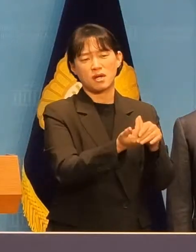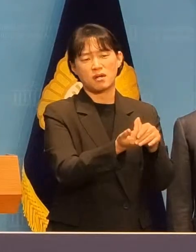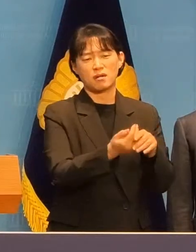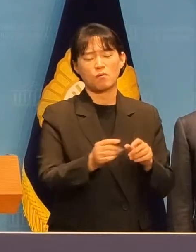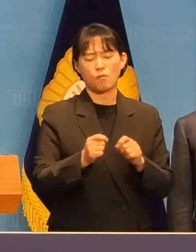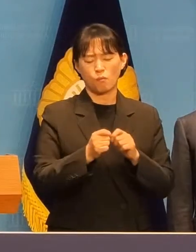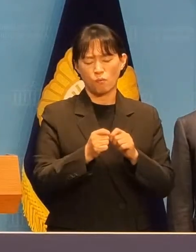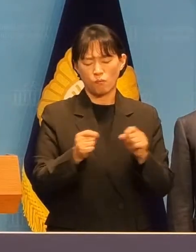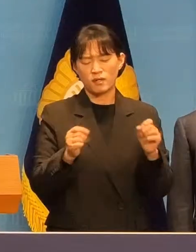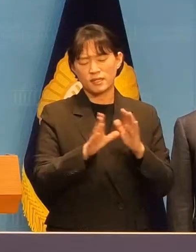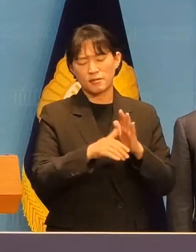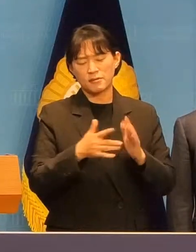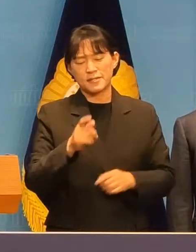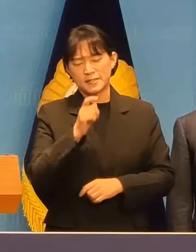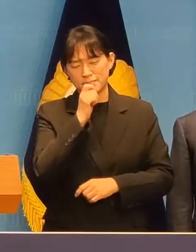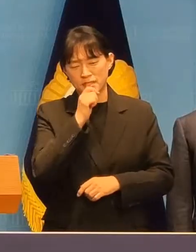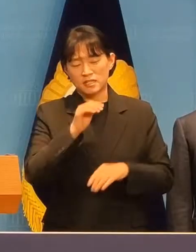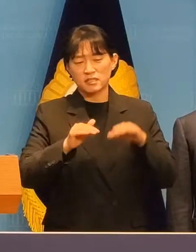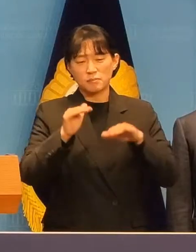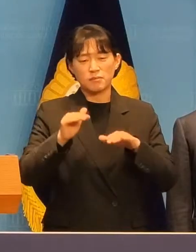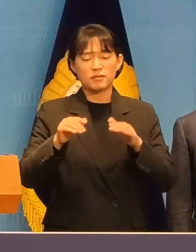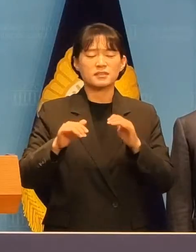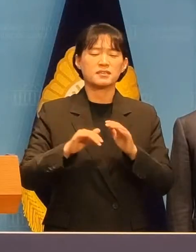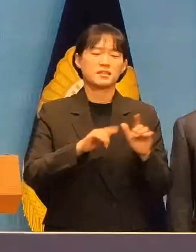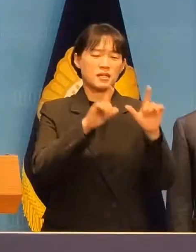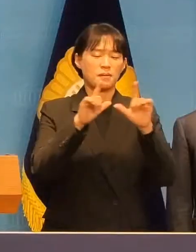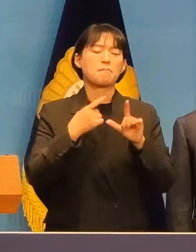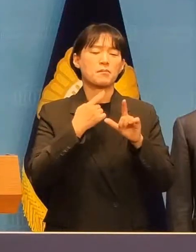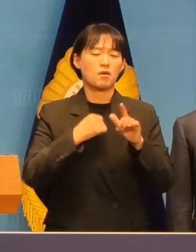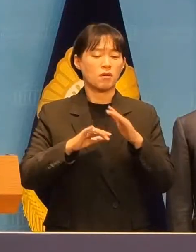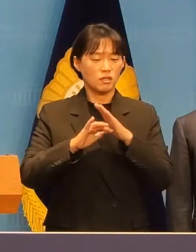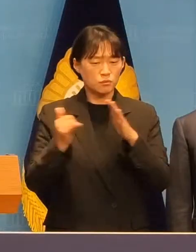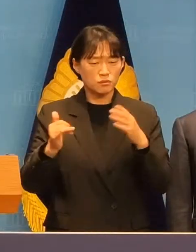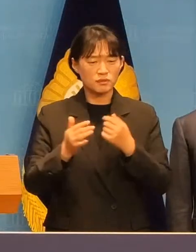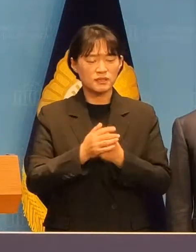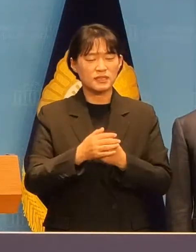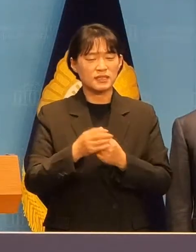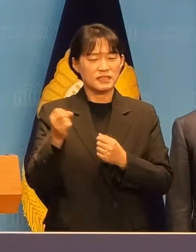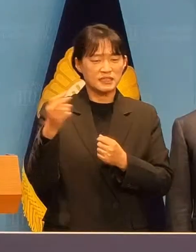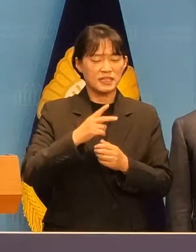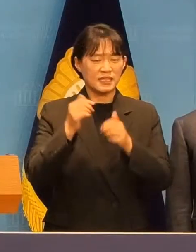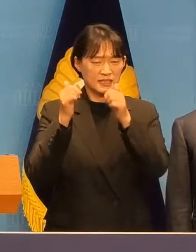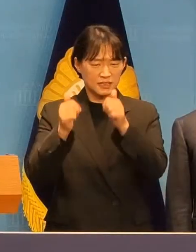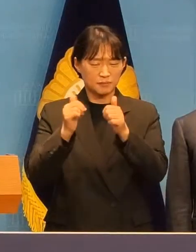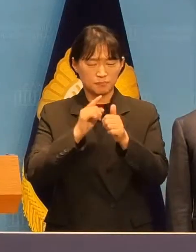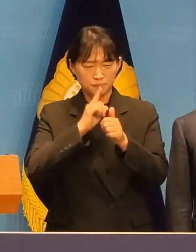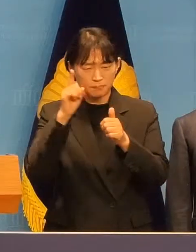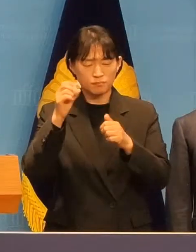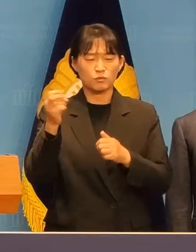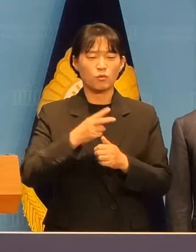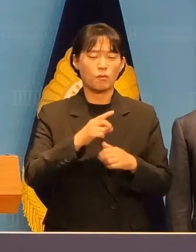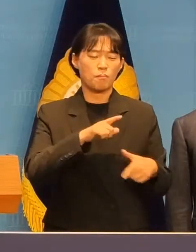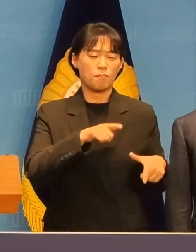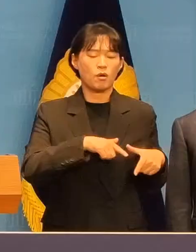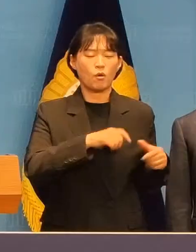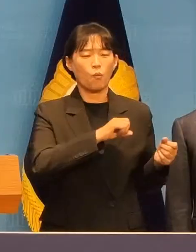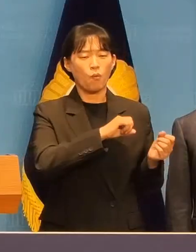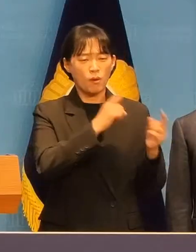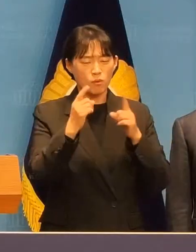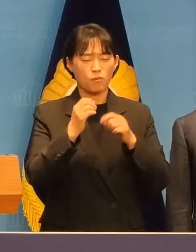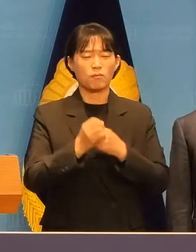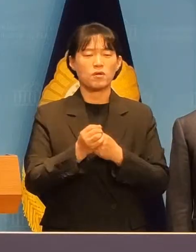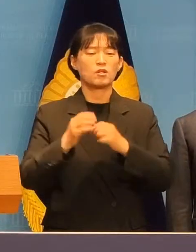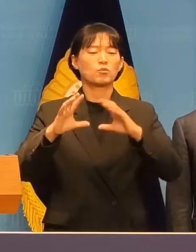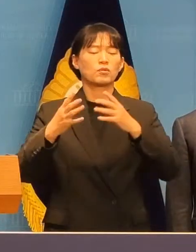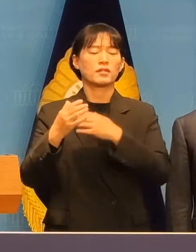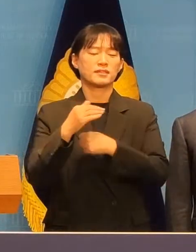오랜 세월 침묵과 차별 속에서 살아온 유족들은 재심과 명예회복 그리고 국가의 책임 인정을